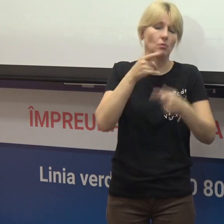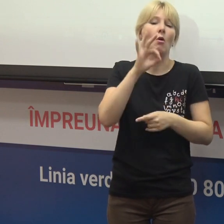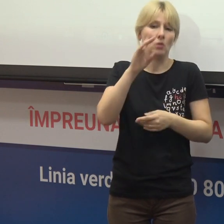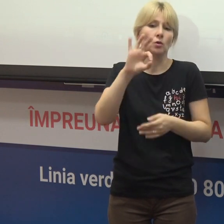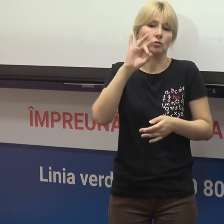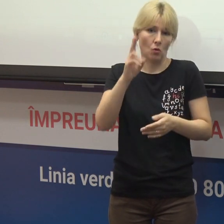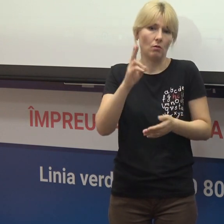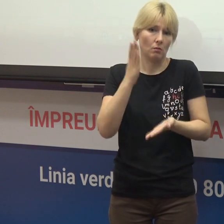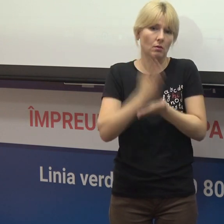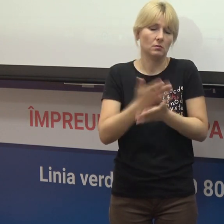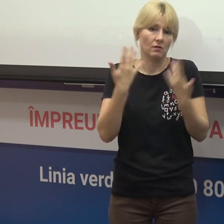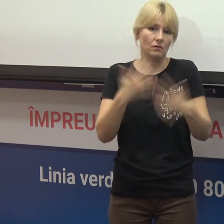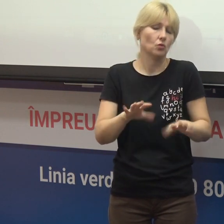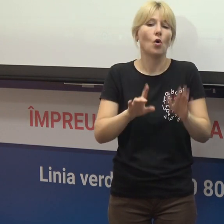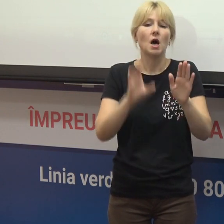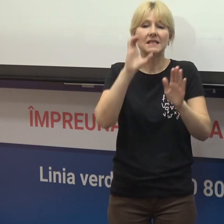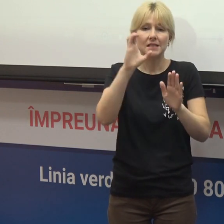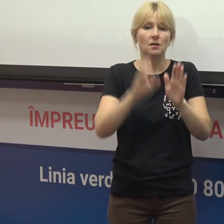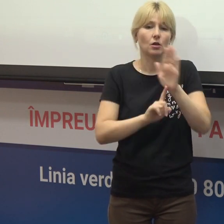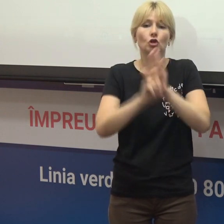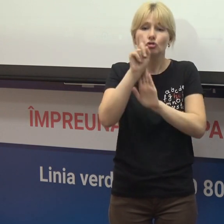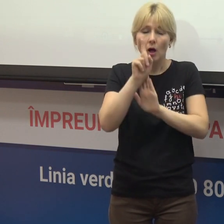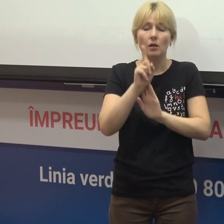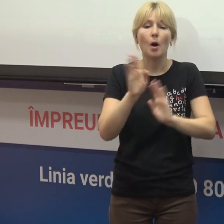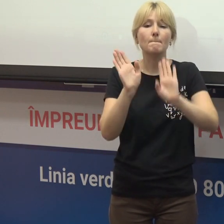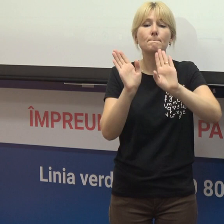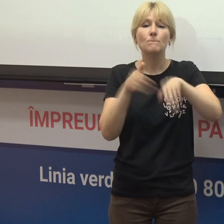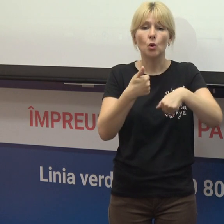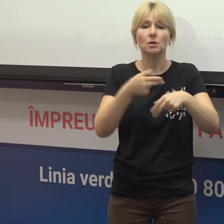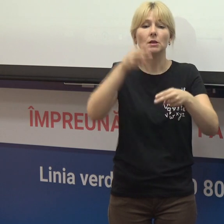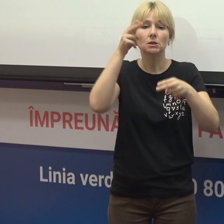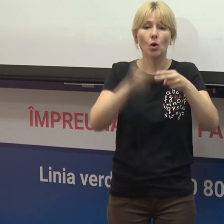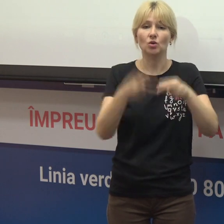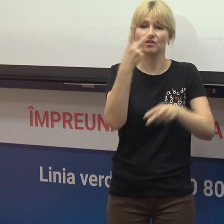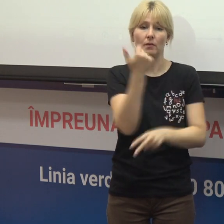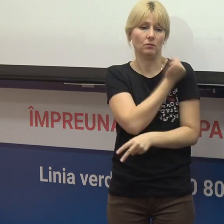valabil începând cu 14 zile de la momentul încheierii schemei de vaccinare.